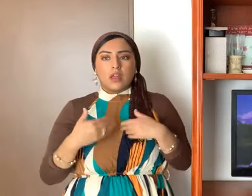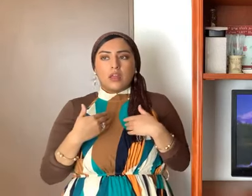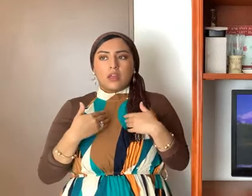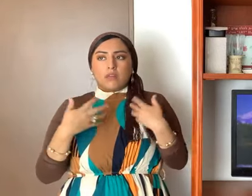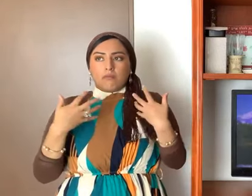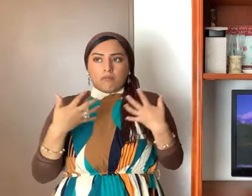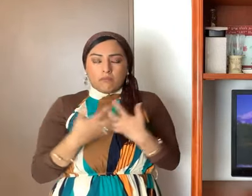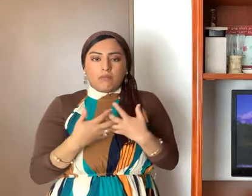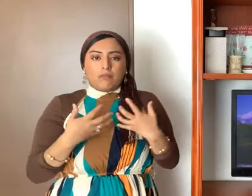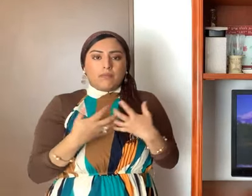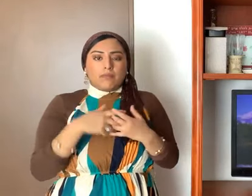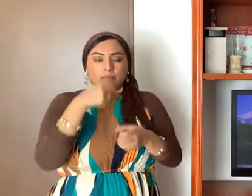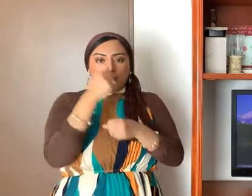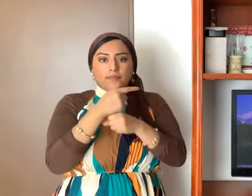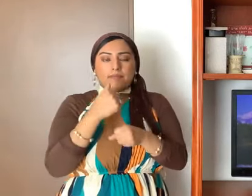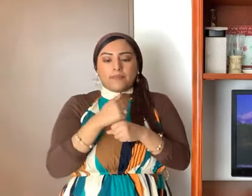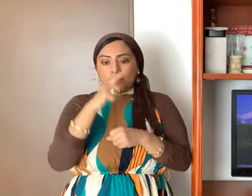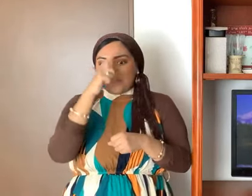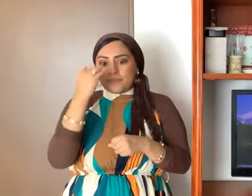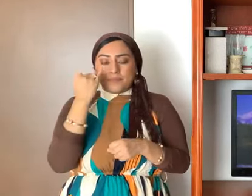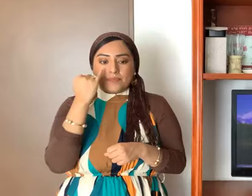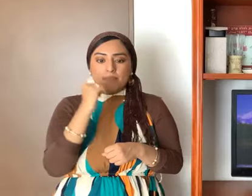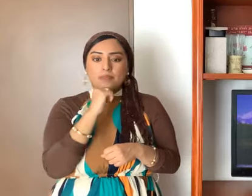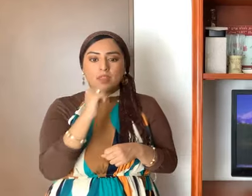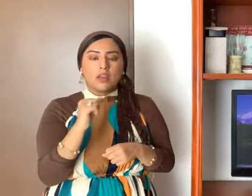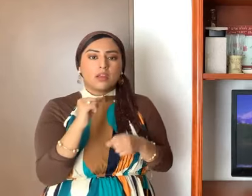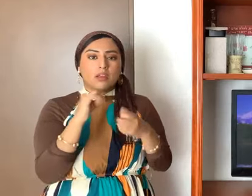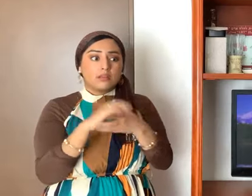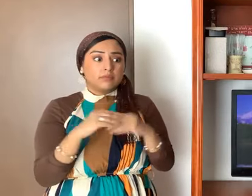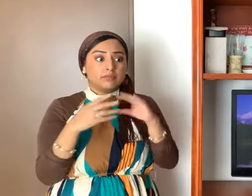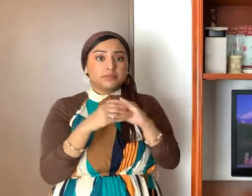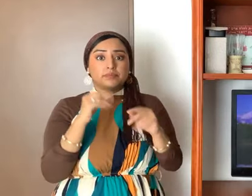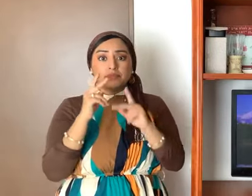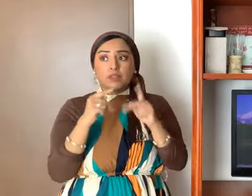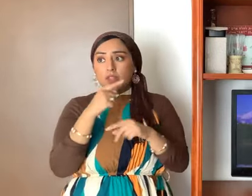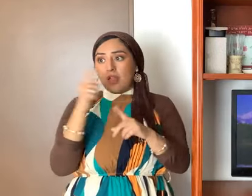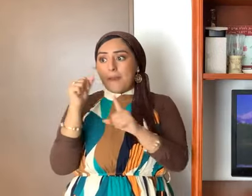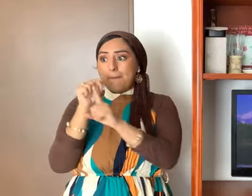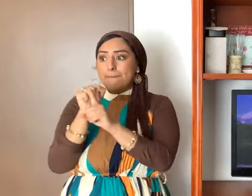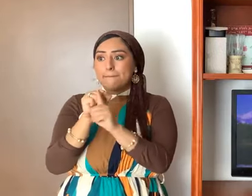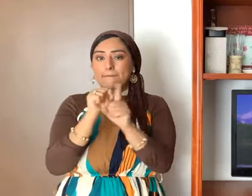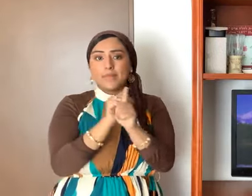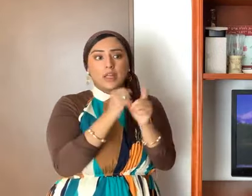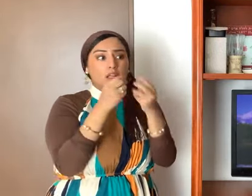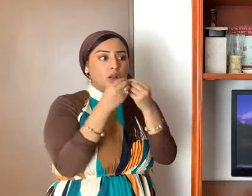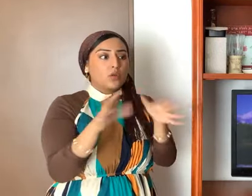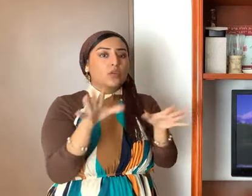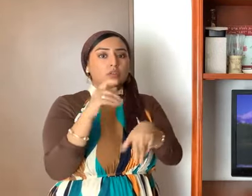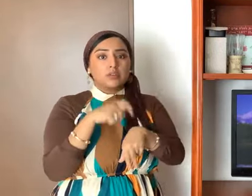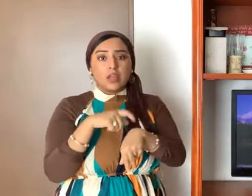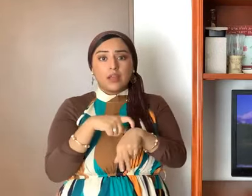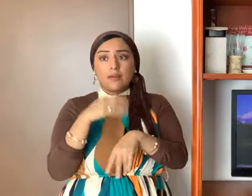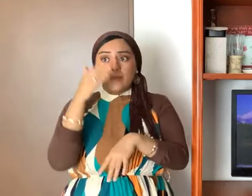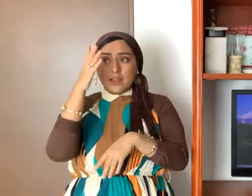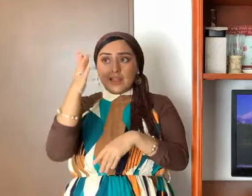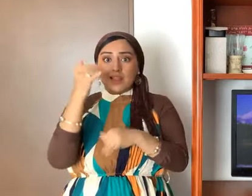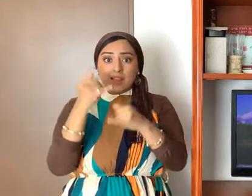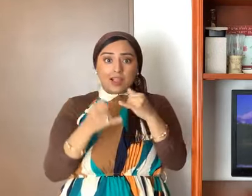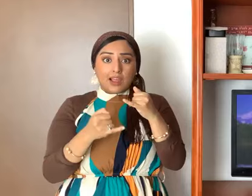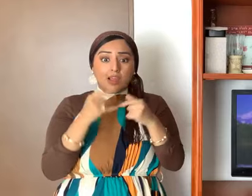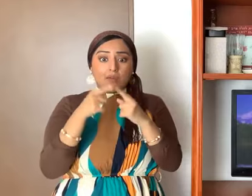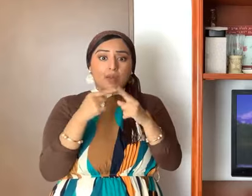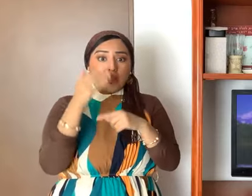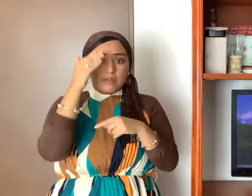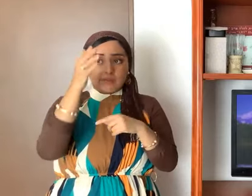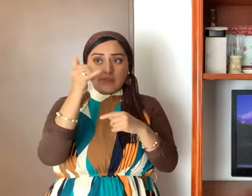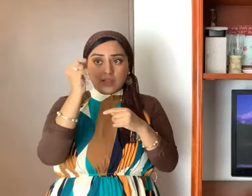ser así, amados Ajim, porque si no habláramos de esto, las almas se engañarían, perderían el tiempo y al final, cuando